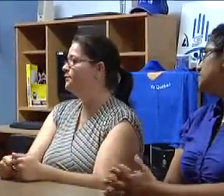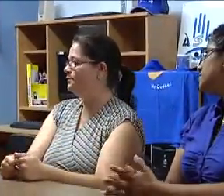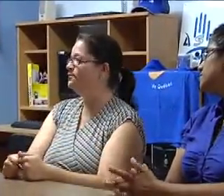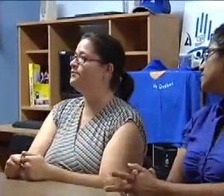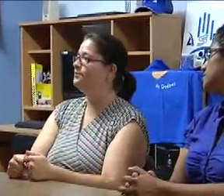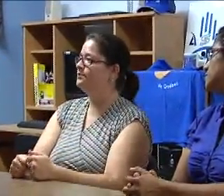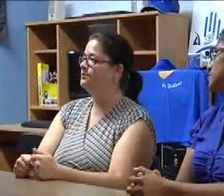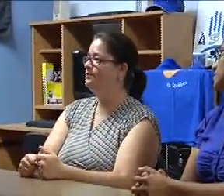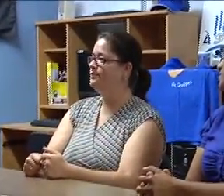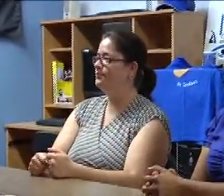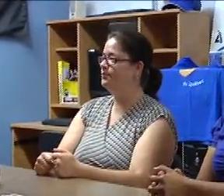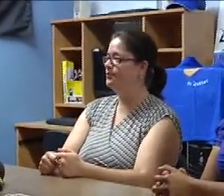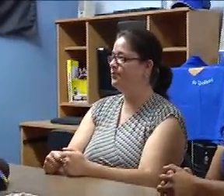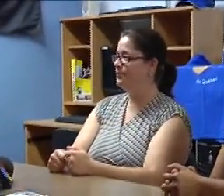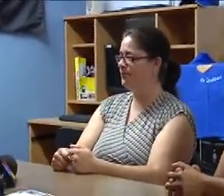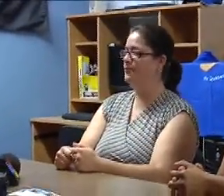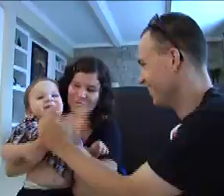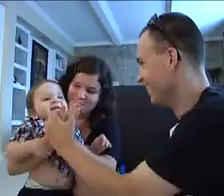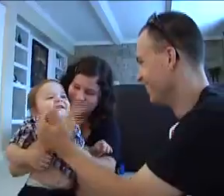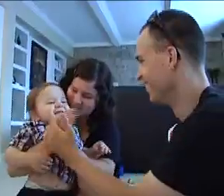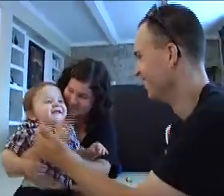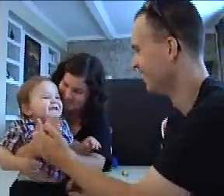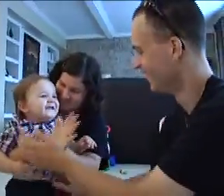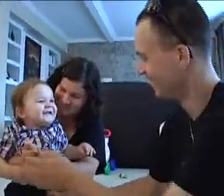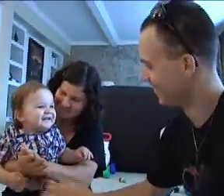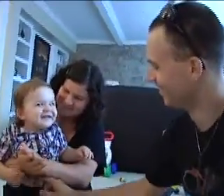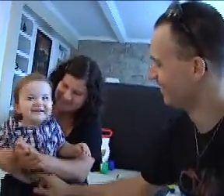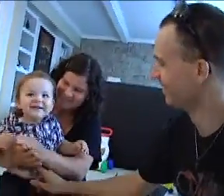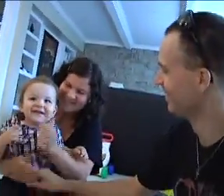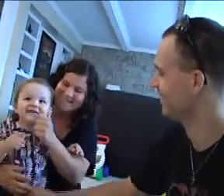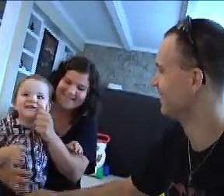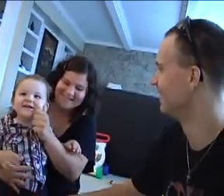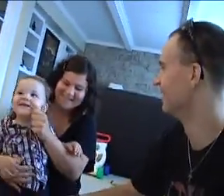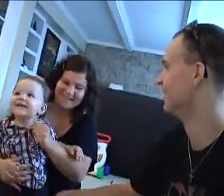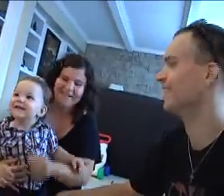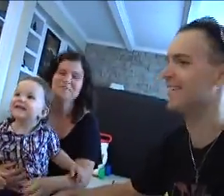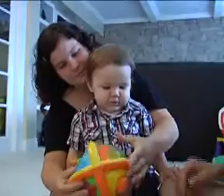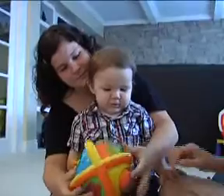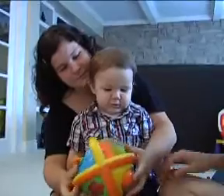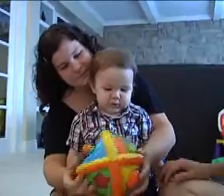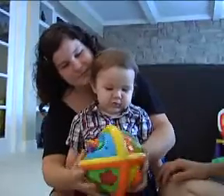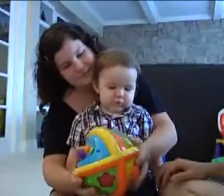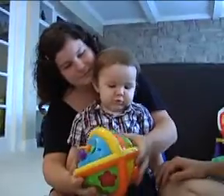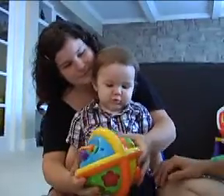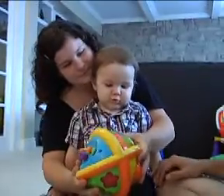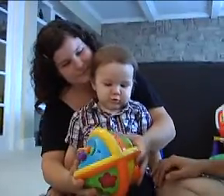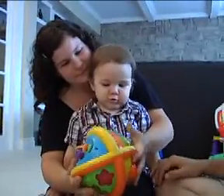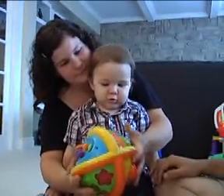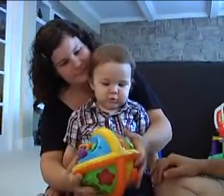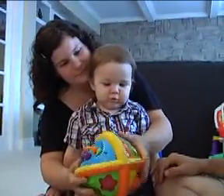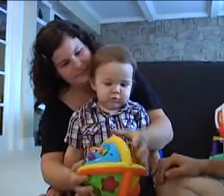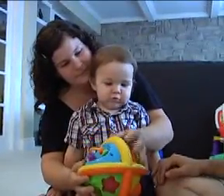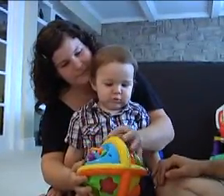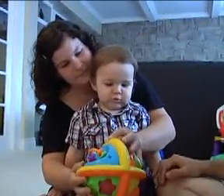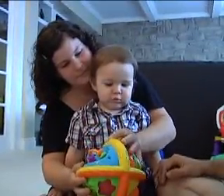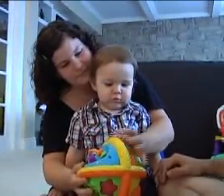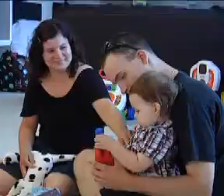différents endroits comme ça où on peut l'accompagner. En plus de souhaiter désespérément trouver une place pour Raphaël, Geneviève qu'une fois pour toutes, les